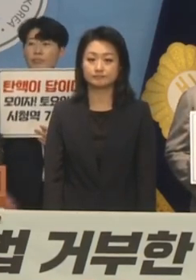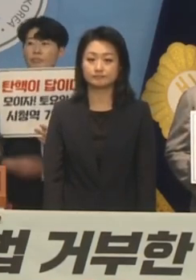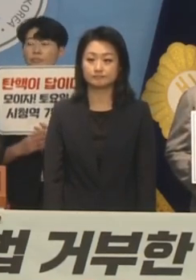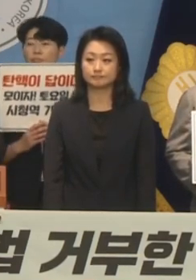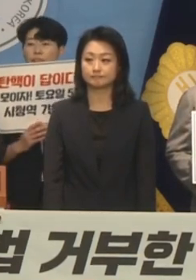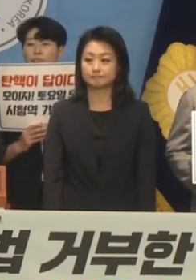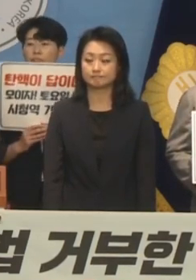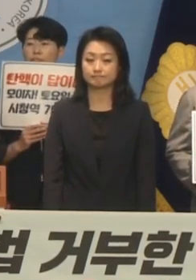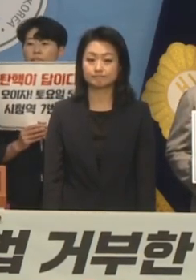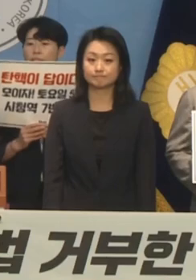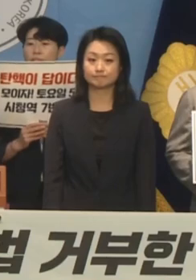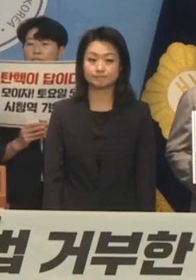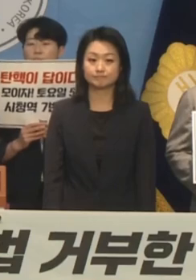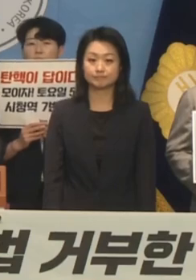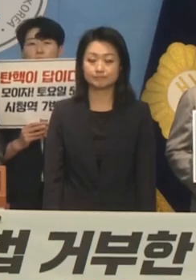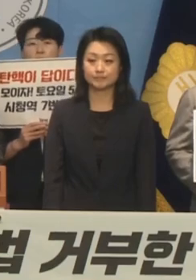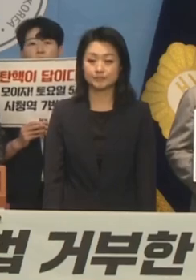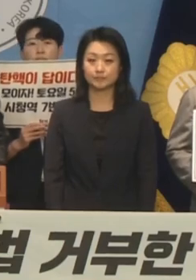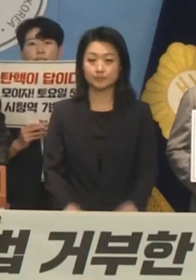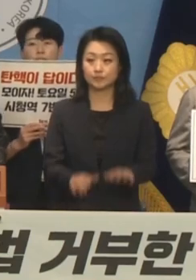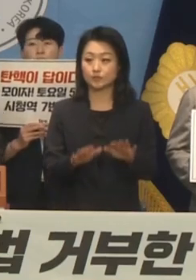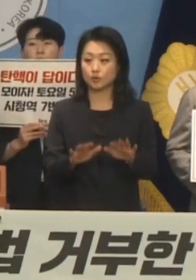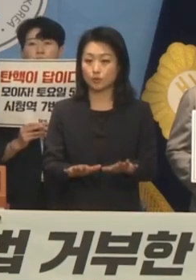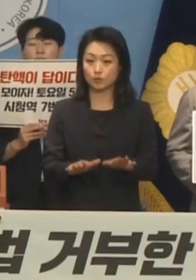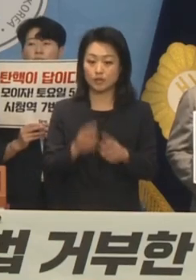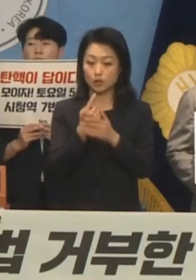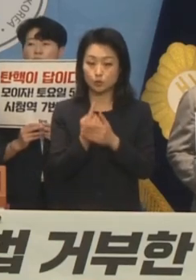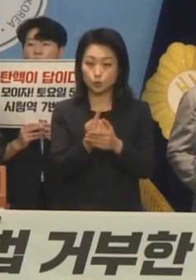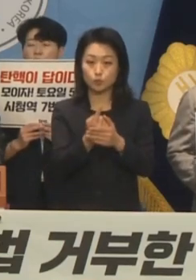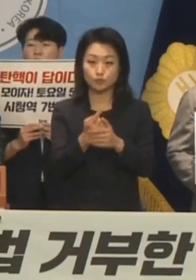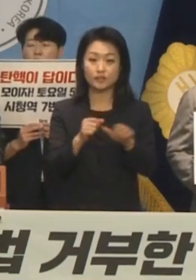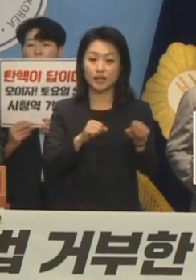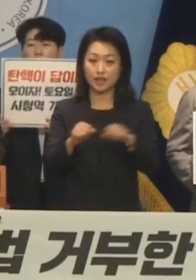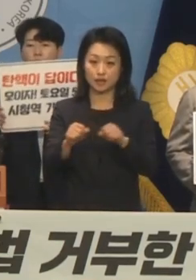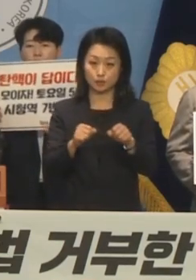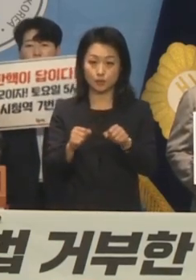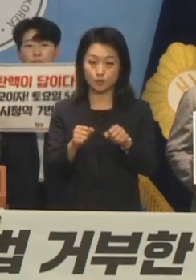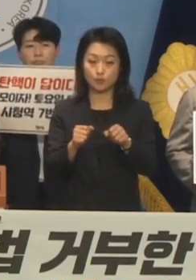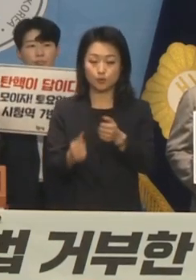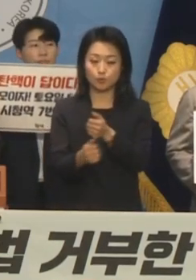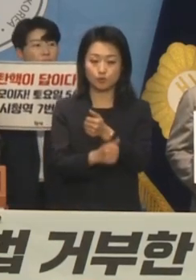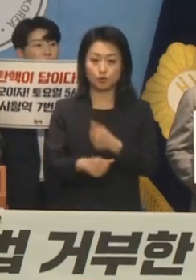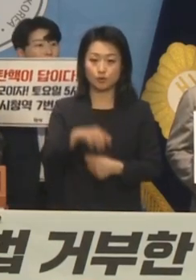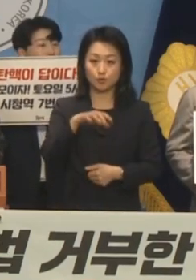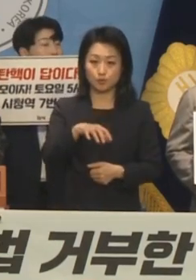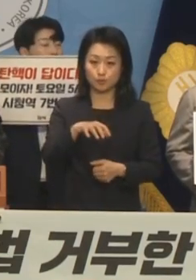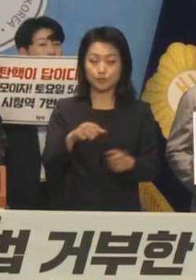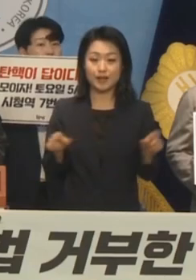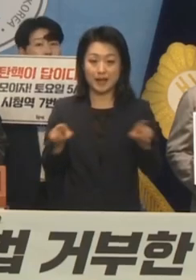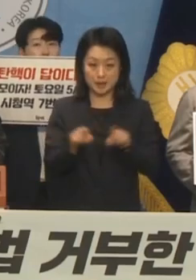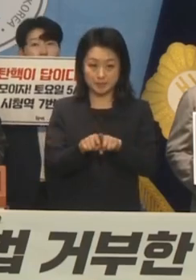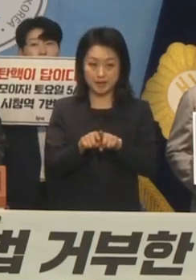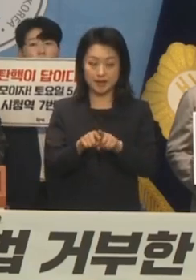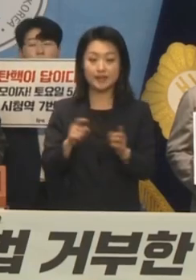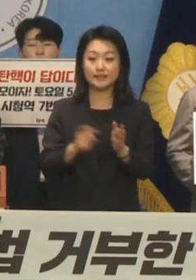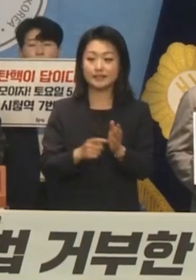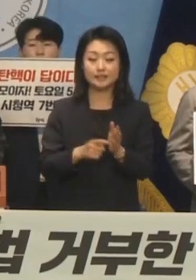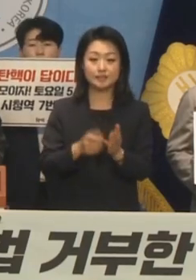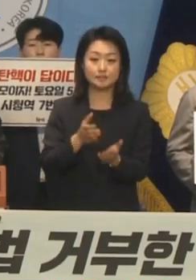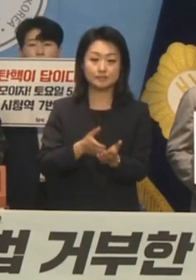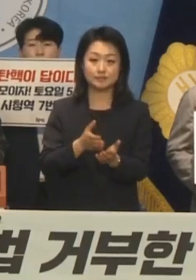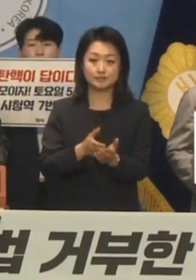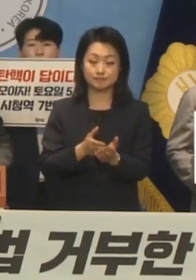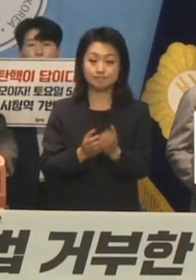네, 오늘 윤미향 의원실 그리고 촛불행동이 함께 긴급 기자회견을 갖게 됐습니다. 어제 최혜병 특검